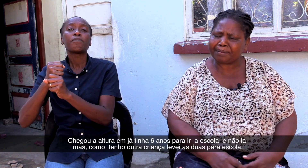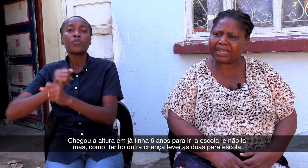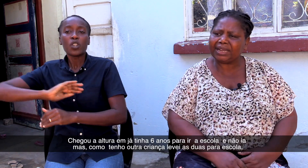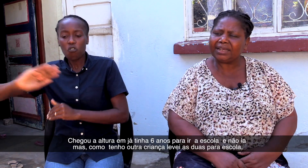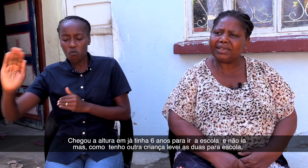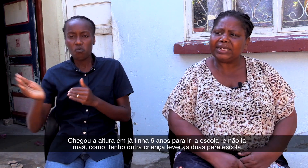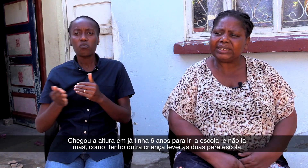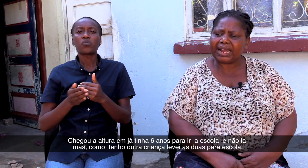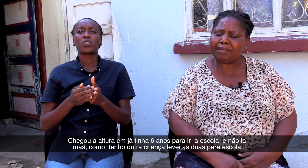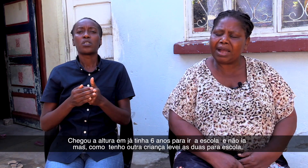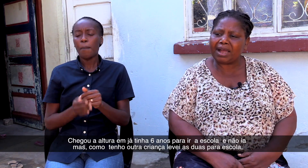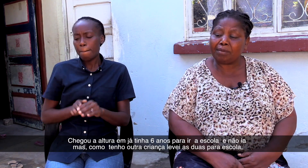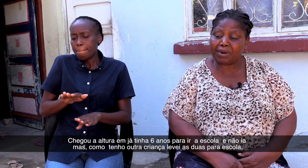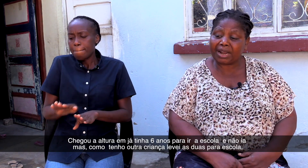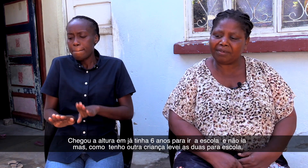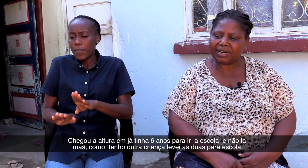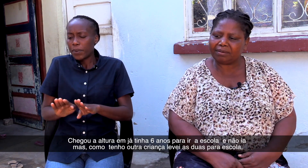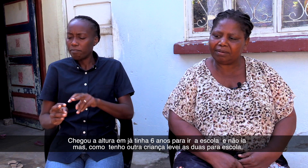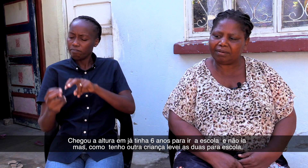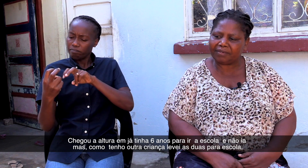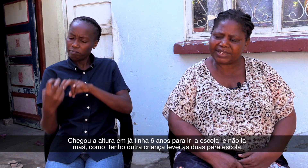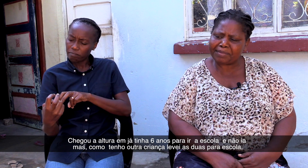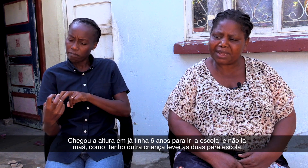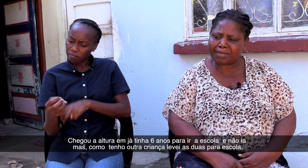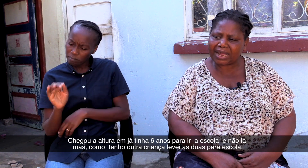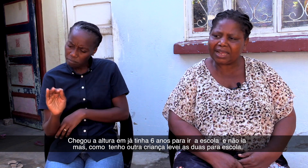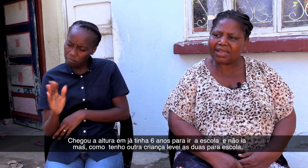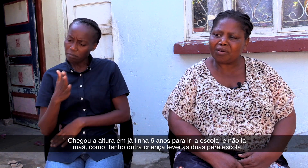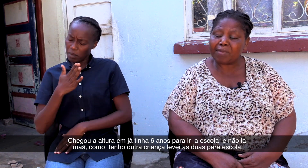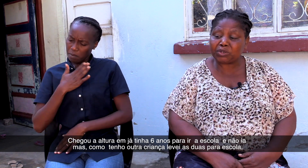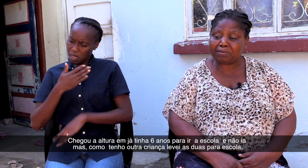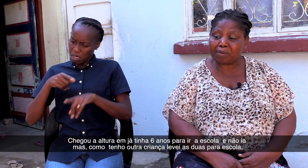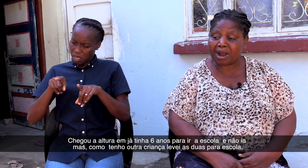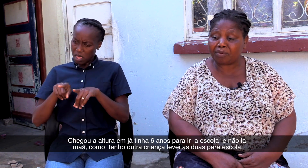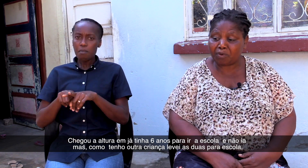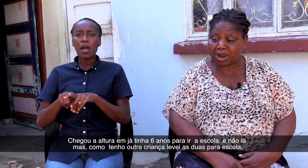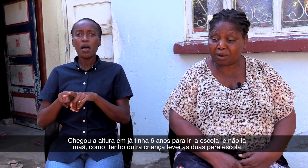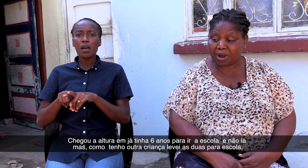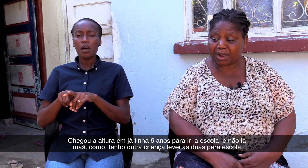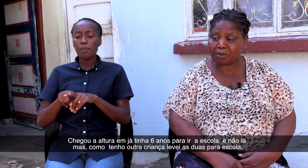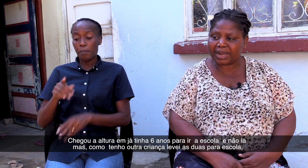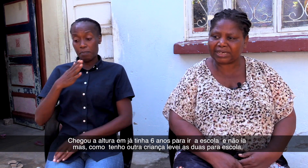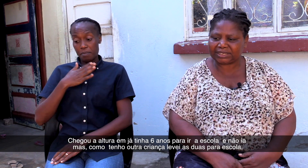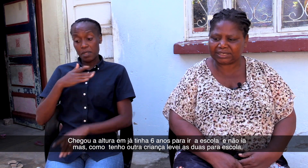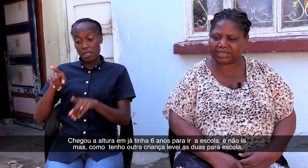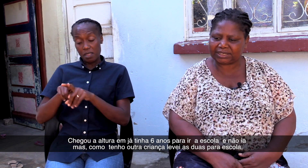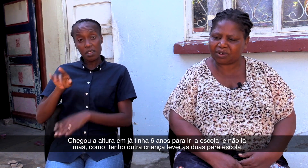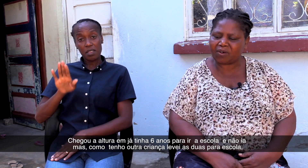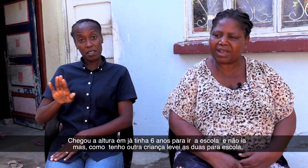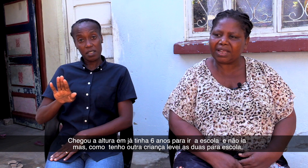Chegou a altura em que ela já tinha seis anos para ir à escola e não ia. Mas como tenho outra criança, levei as